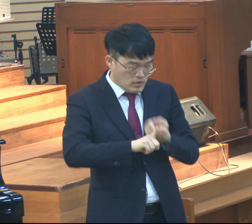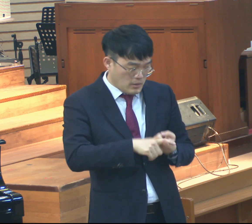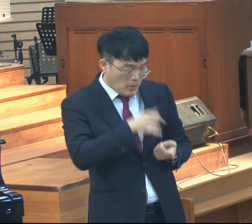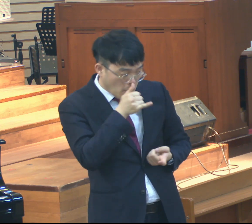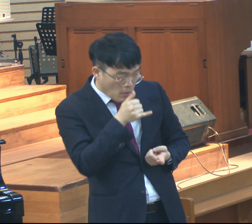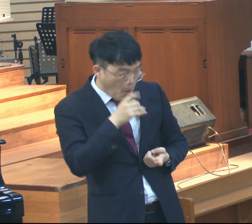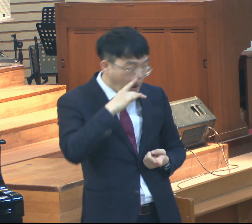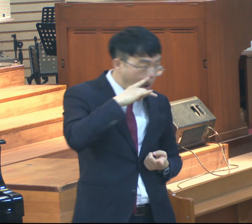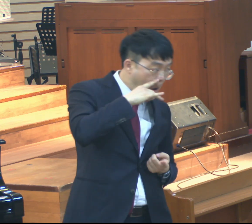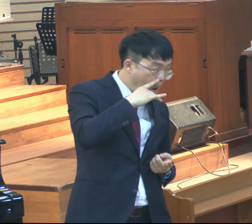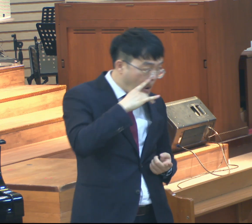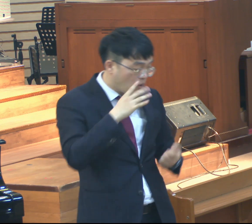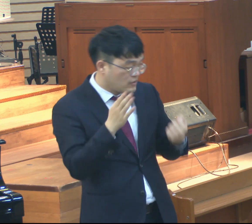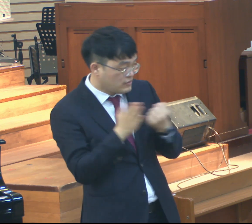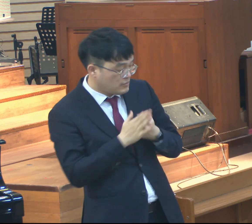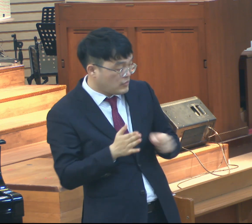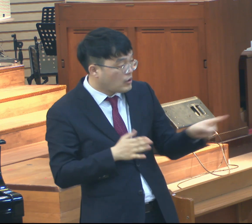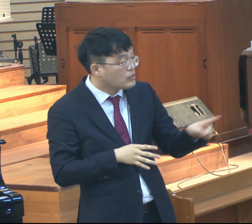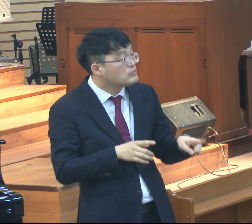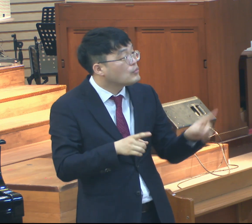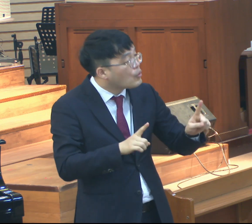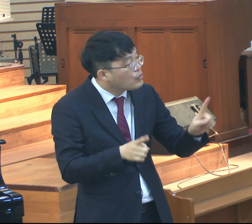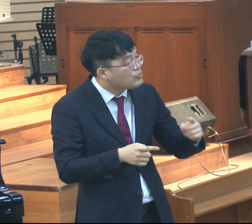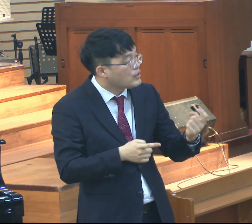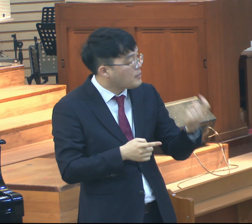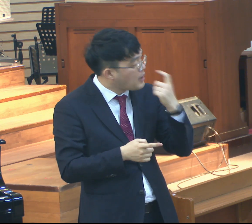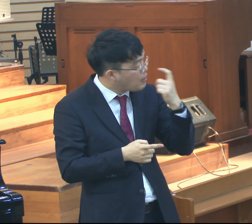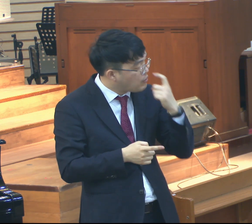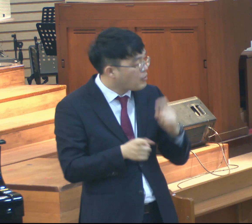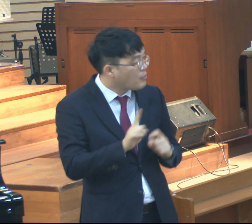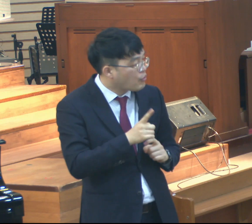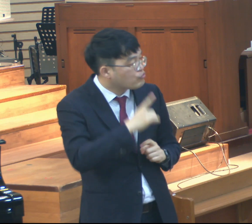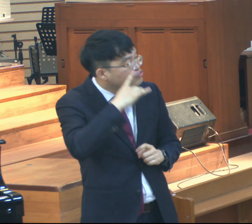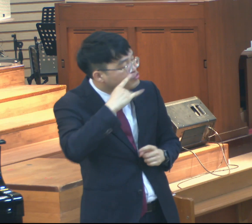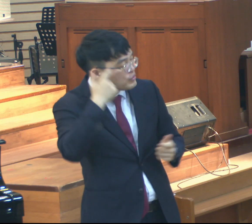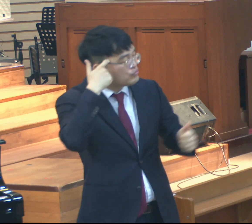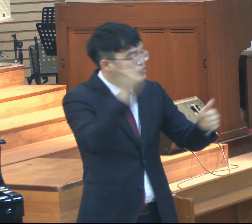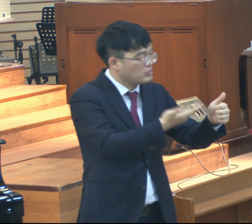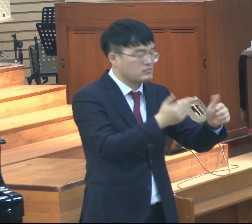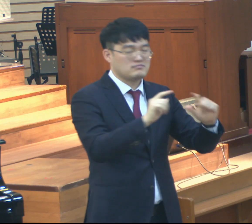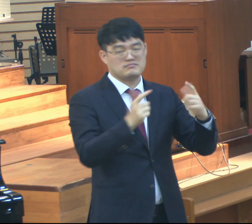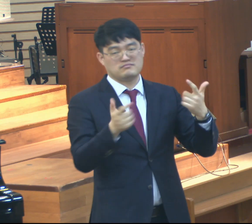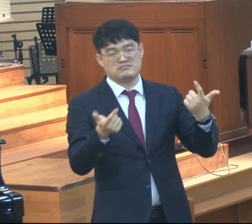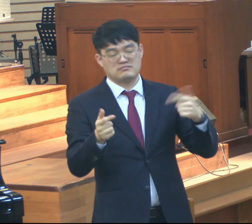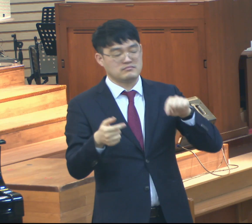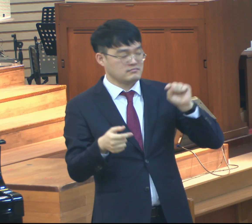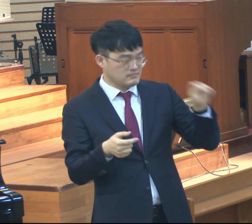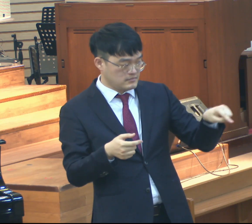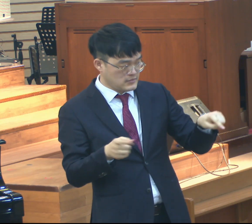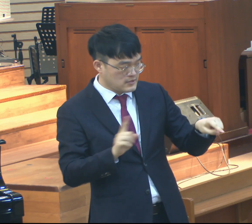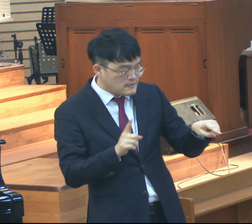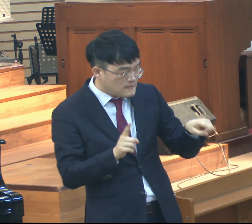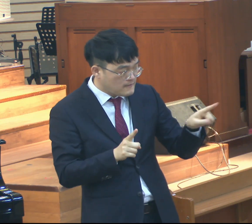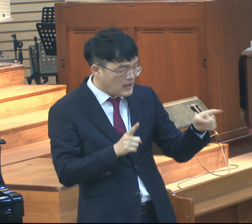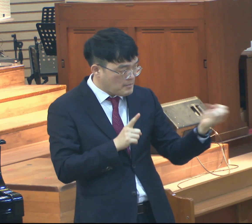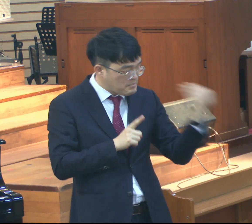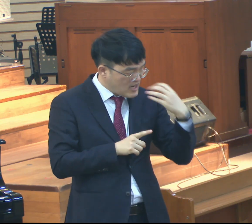예수님께 그의 교훈이 무엇인가를 물어본 것이 아닙니다. 좋지 않은 의도를 가지고 뭔가